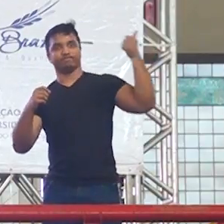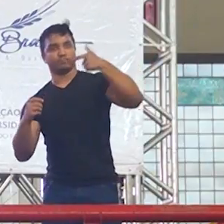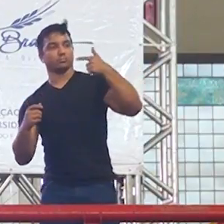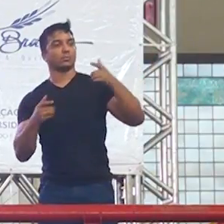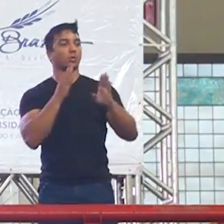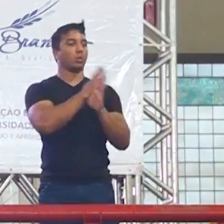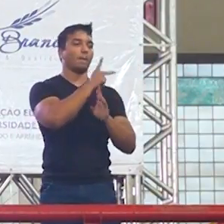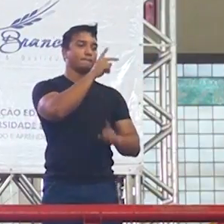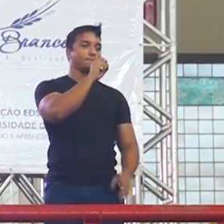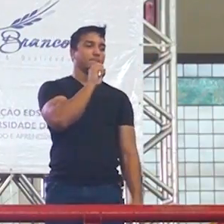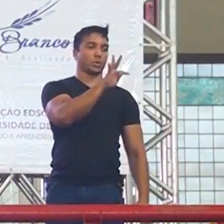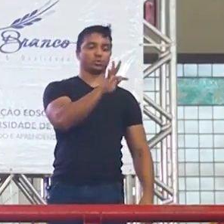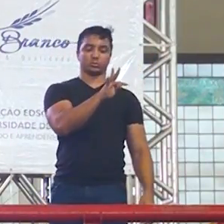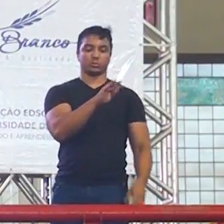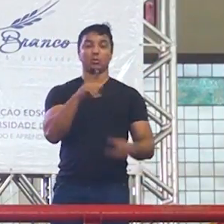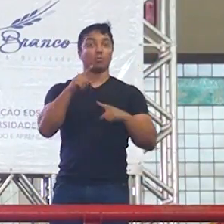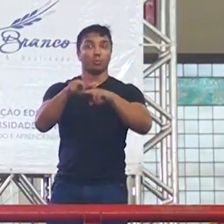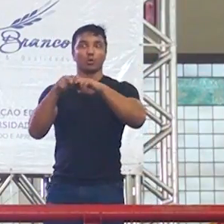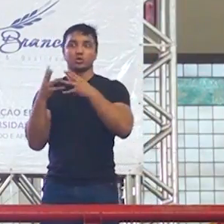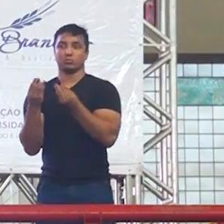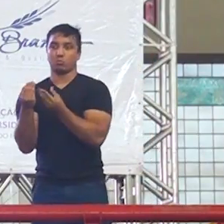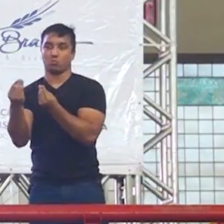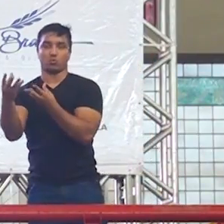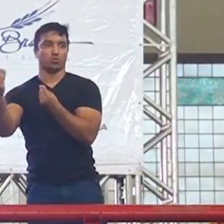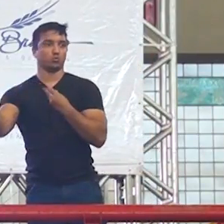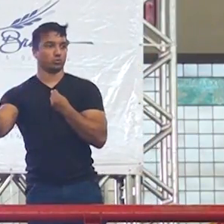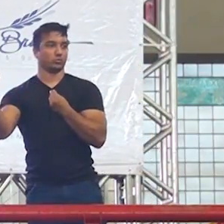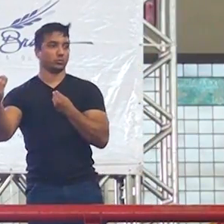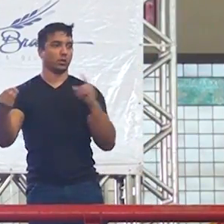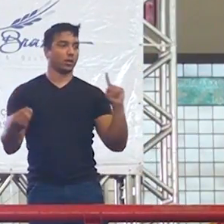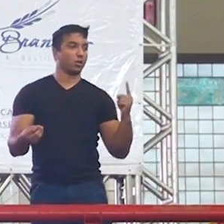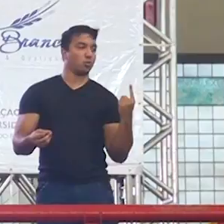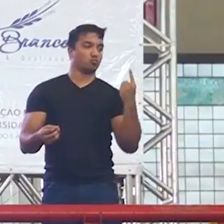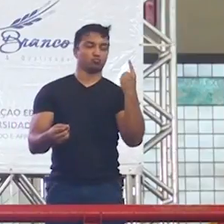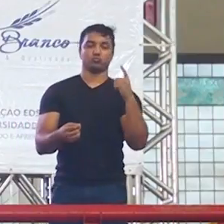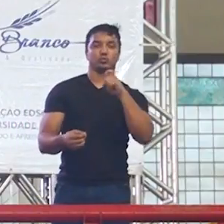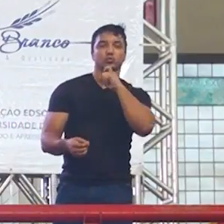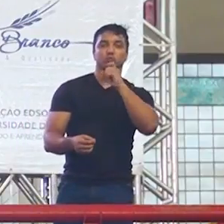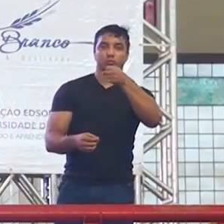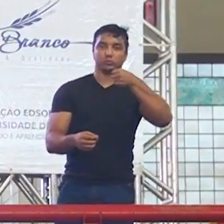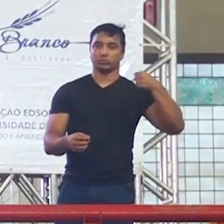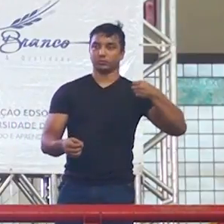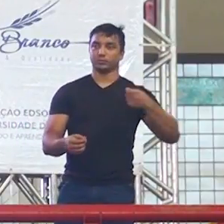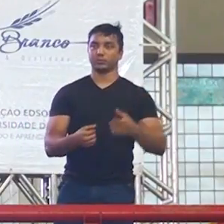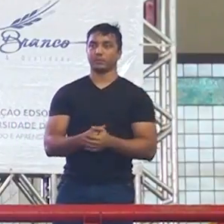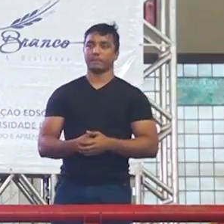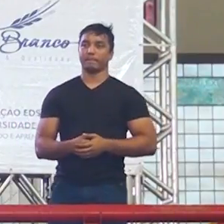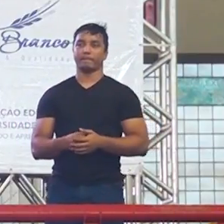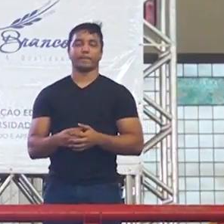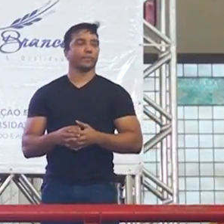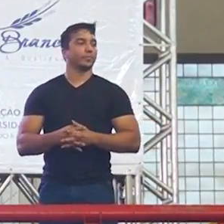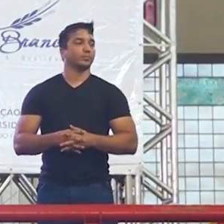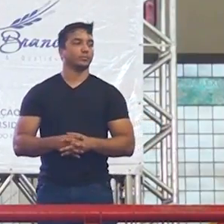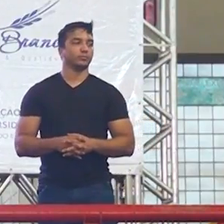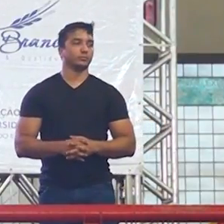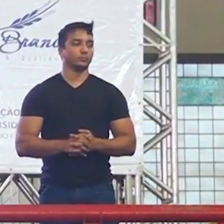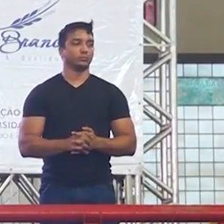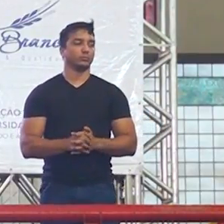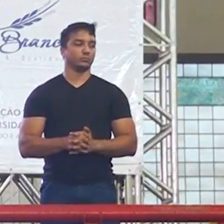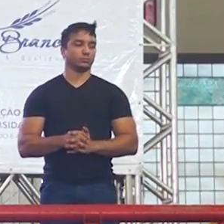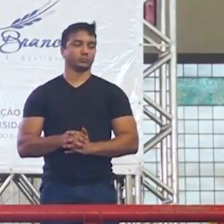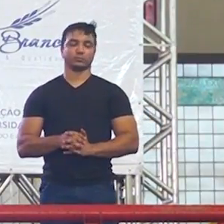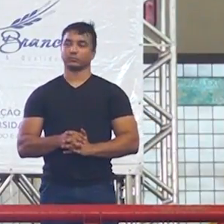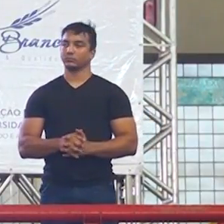proporção. Por isso que precisam de muitas lâmpadas. 1.040 lâmpadas, galera. São muitas lâmpadas.